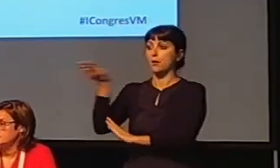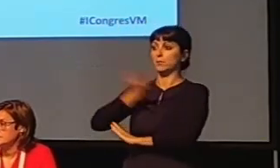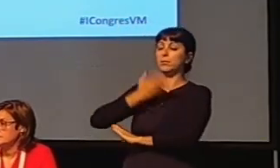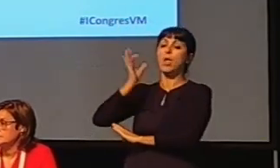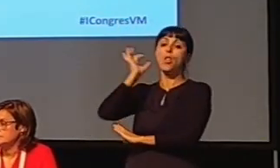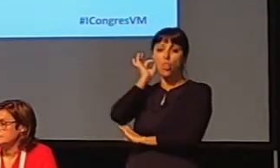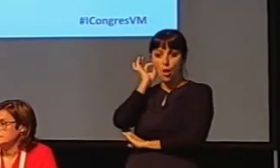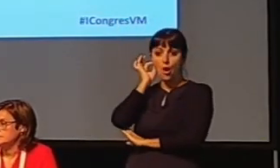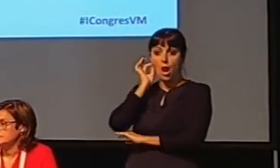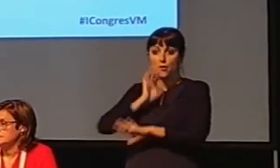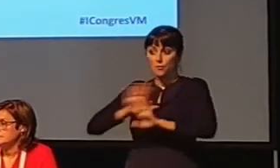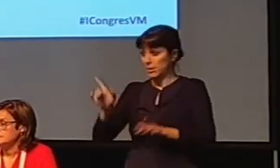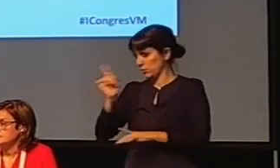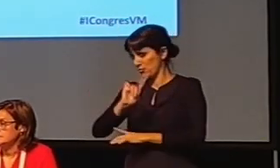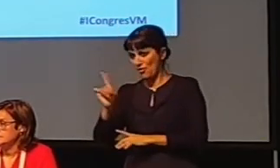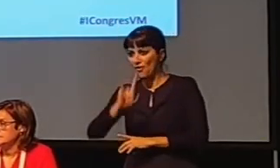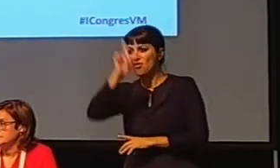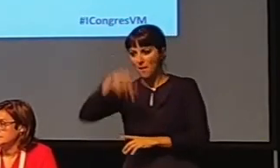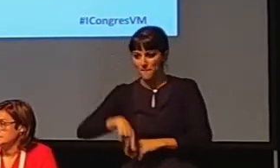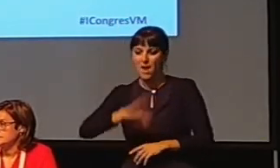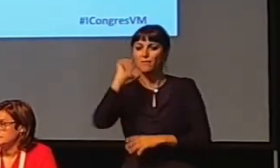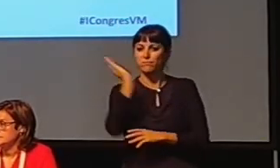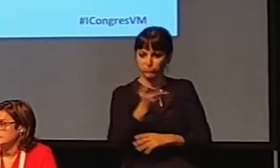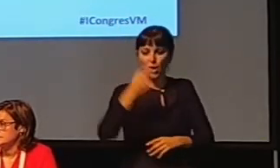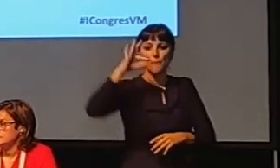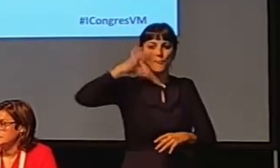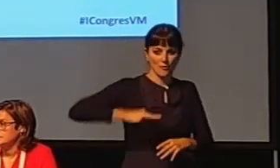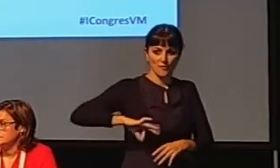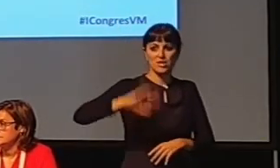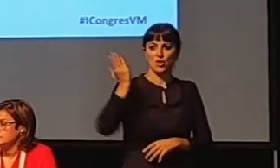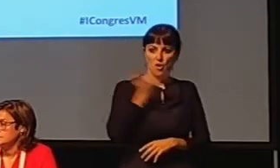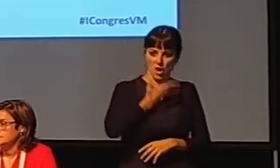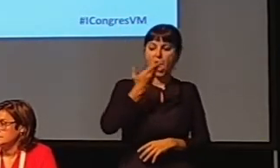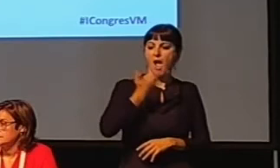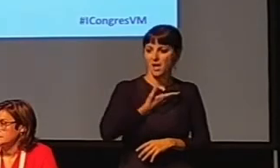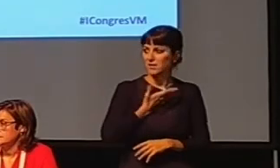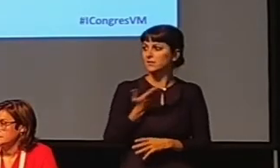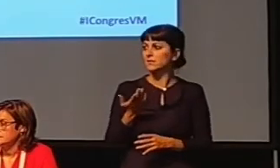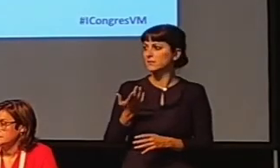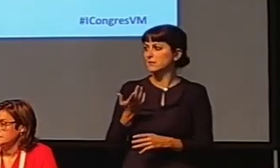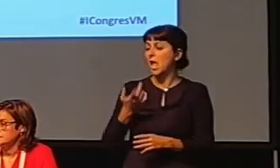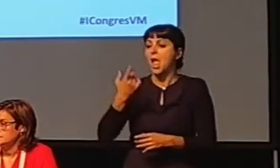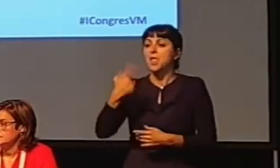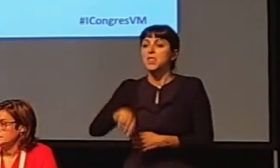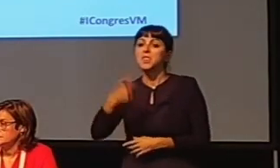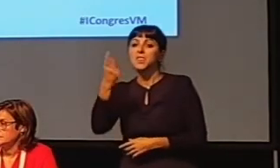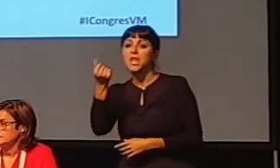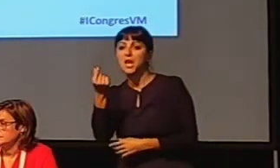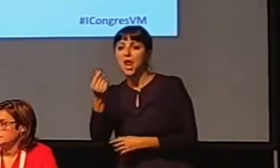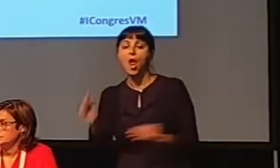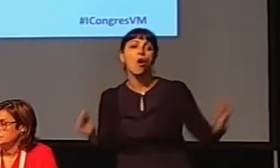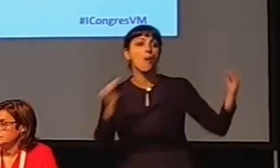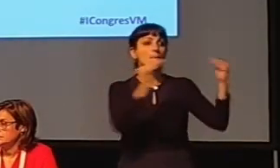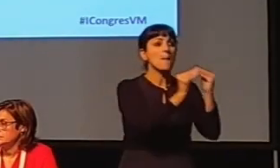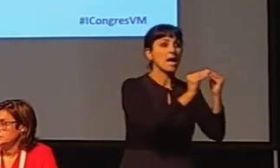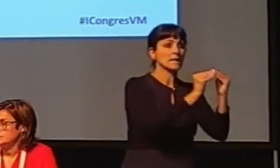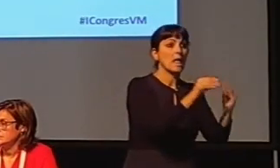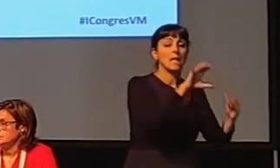violència institucional, sí, sí. I la violència institucional és quan treballes sense una supervisió. Ara hi ha diners pel pacte d'estat, que bé, farem